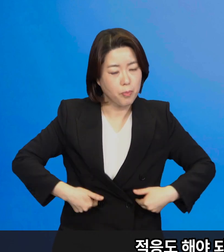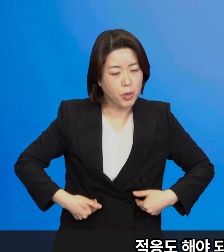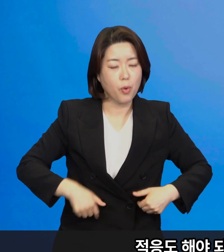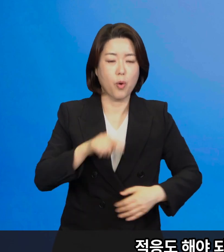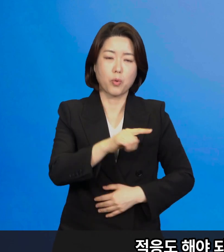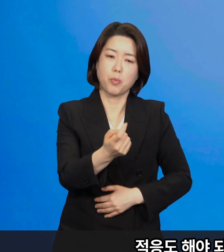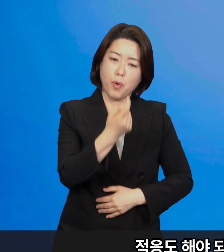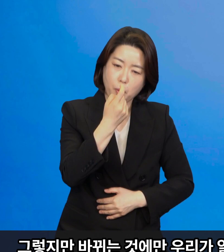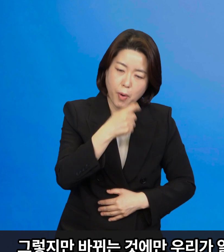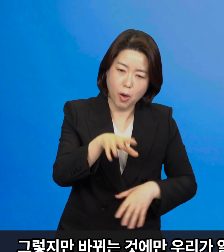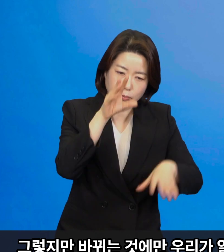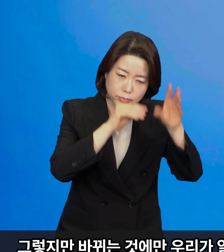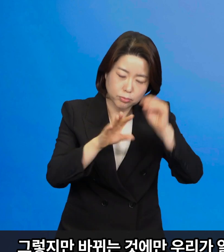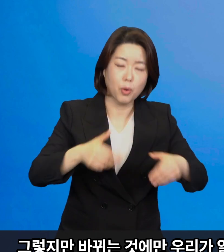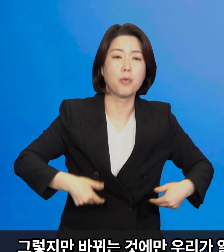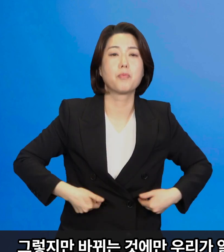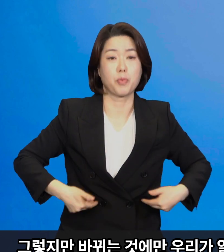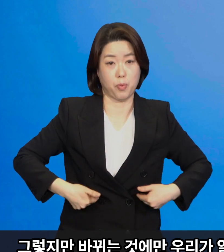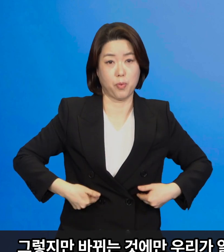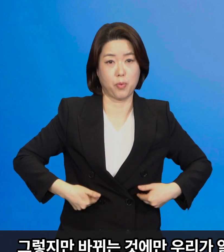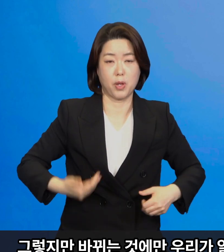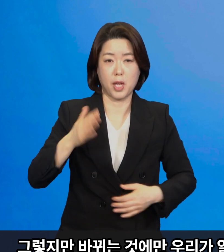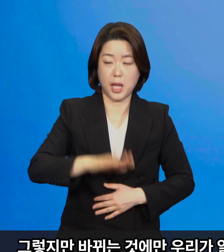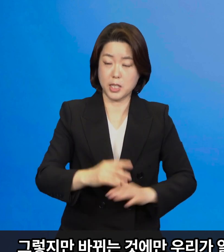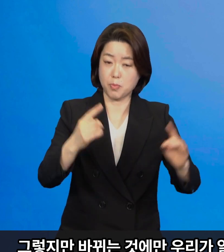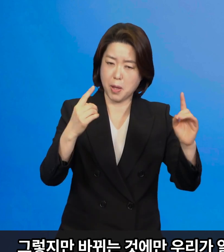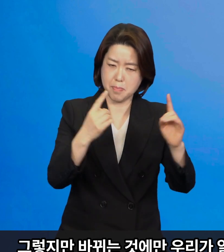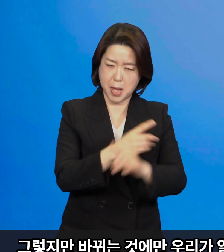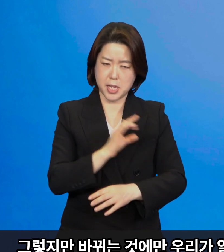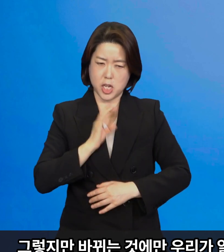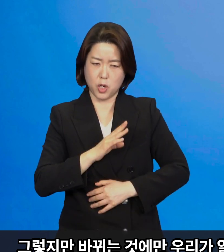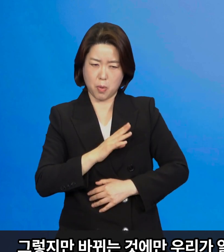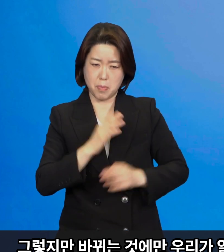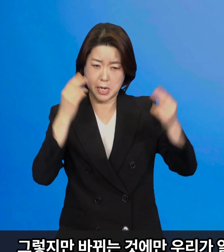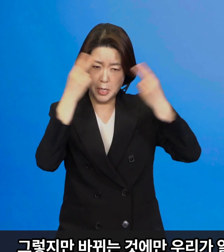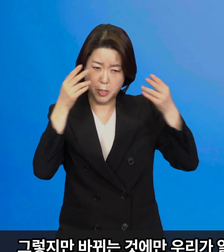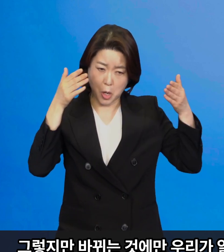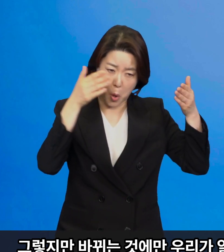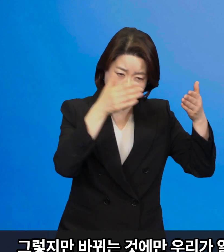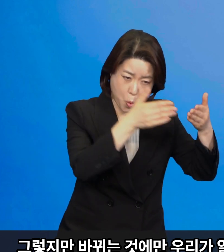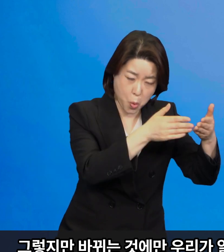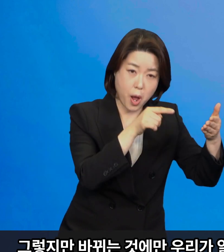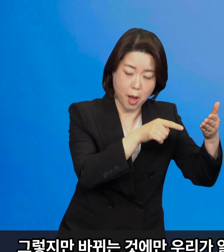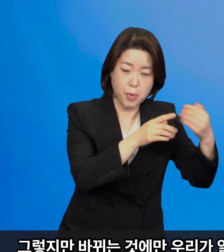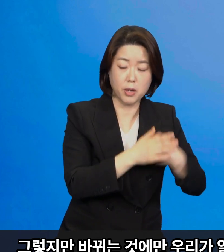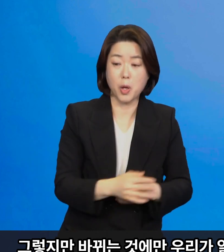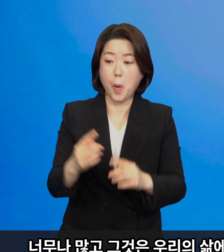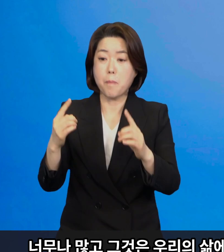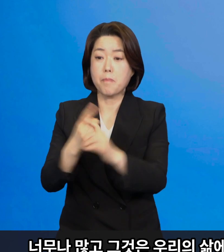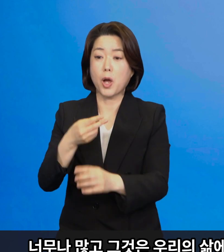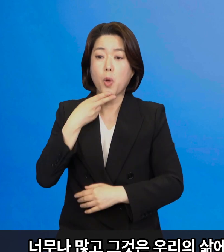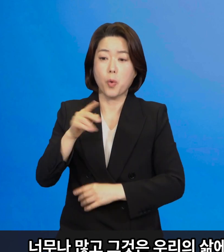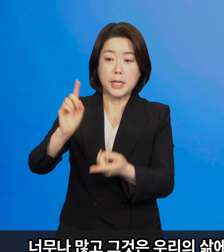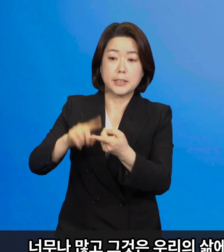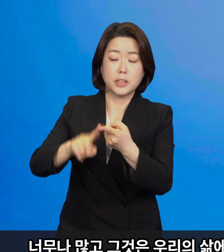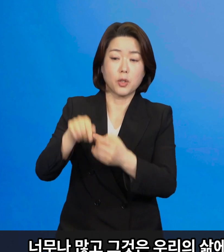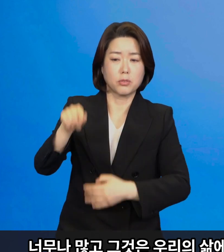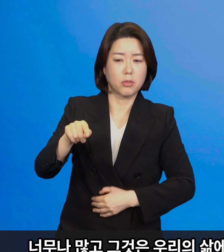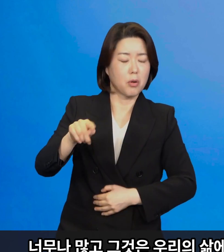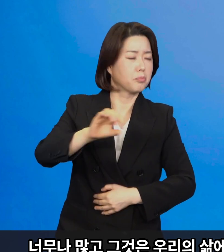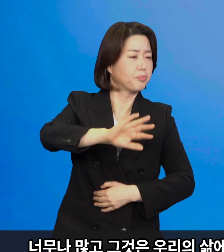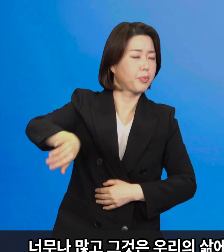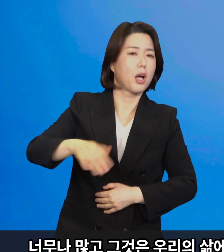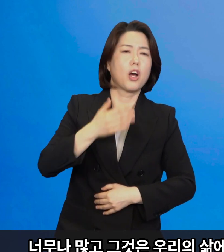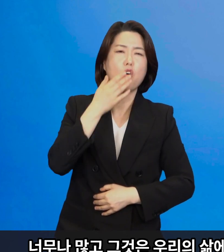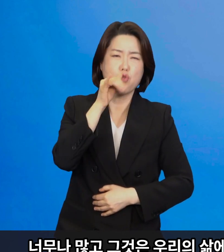배워야 합니다. 그렇지만 바뀌는 것에만 우리가 알다 보면 바뀌지 않는 것을 놓칠 때가 너무나 많고